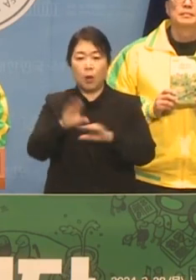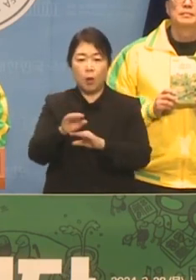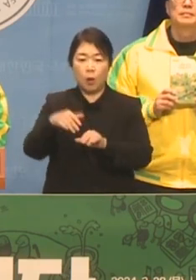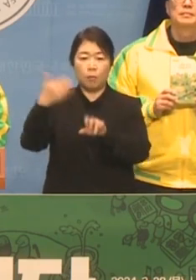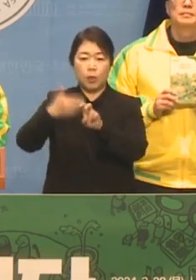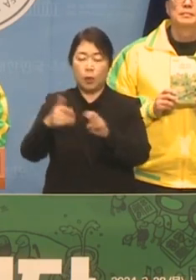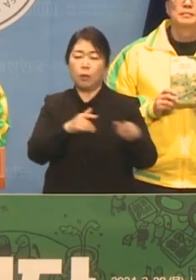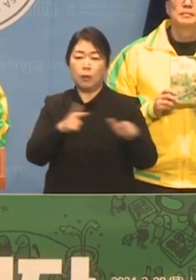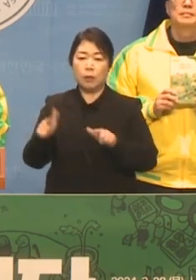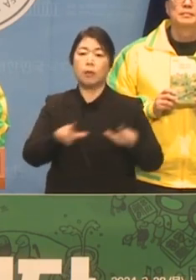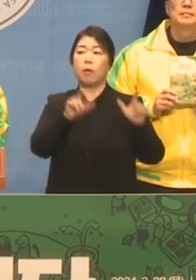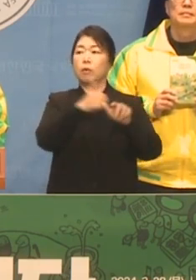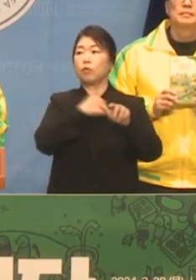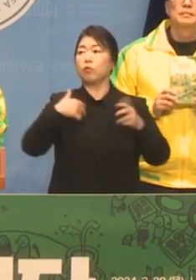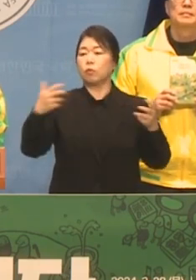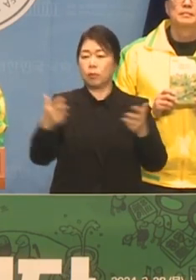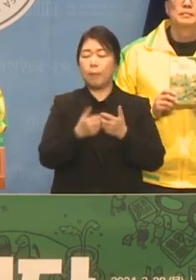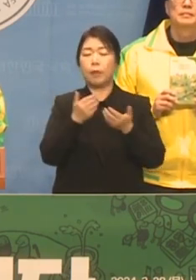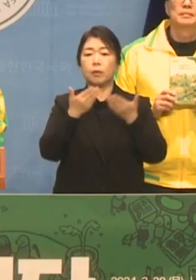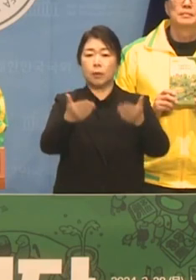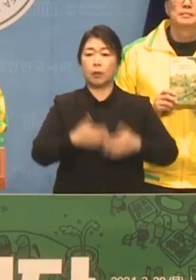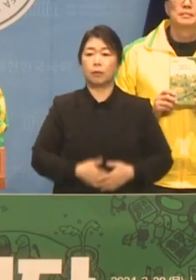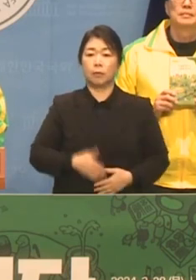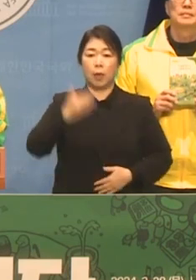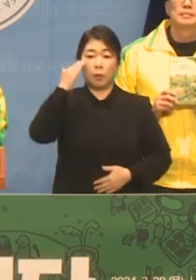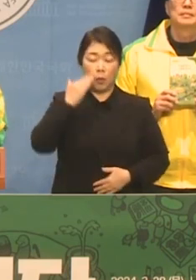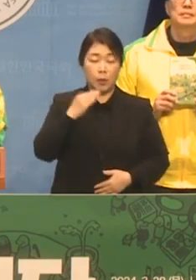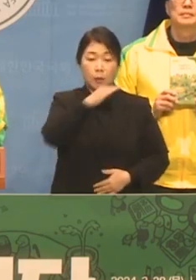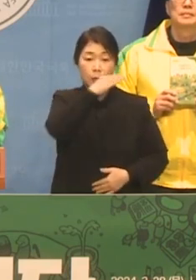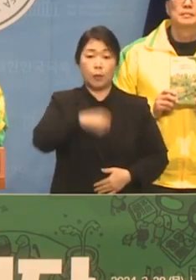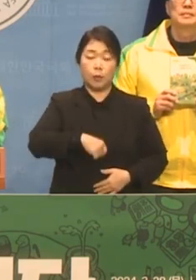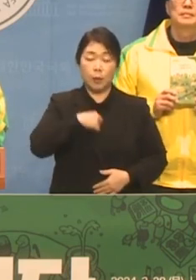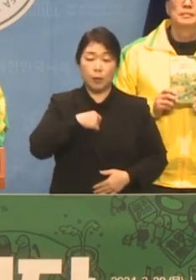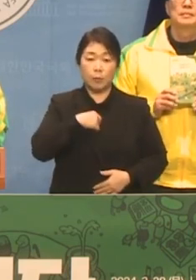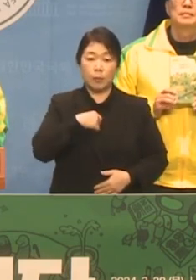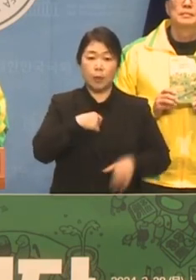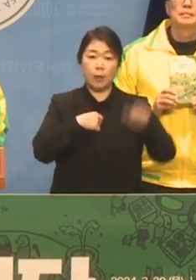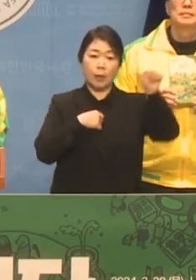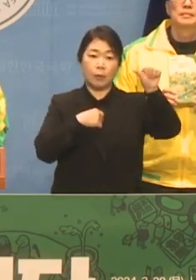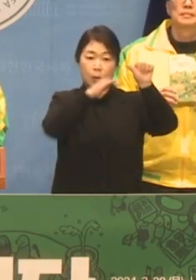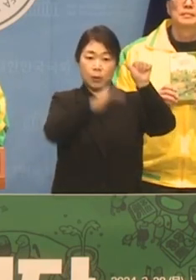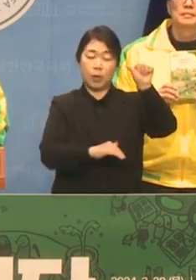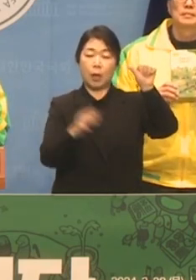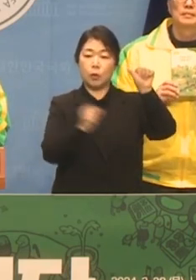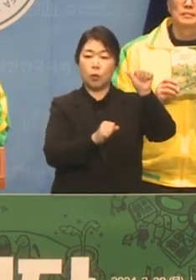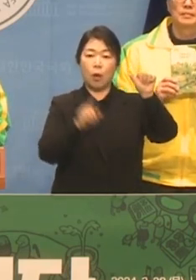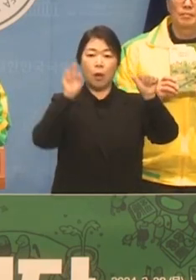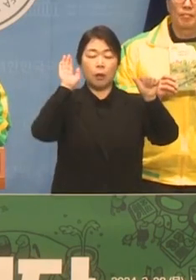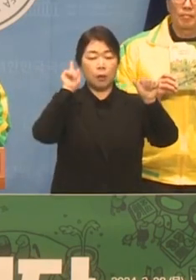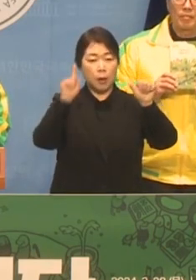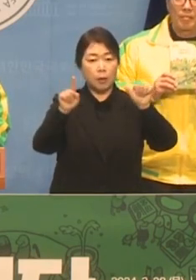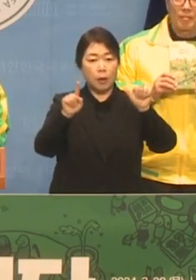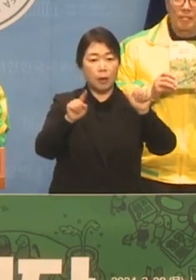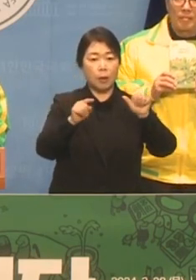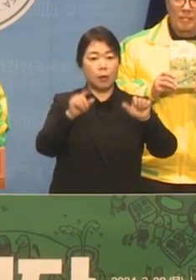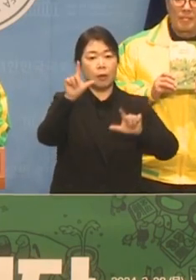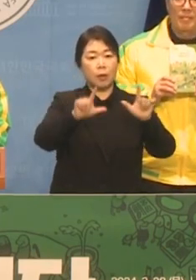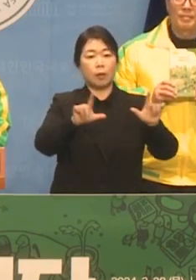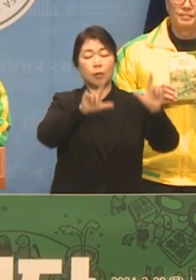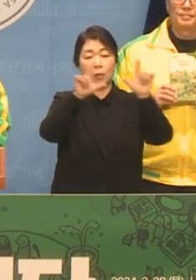생활을 롭게 만듭니다 녹색으로 정의롭게이 다섯 가지 살림 자리로 내일의 풍경을 바꿔